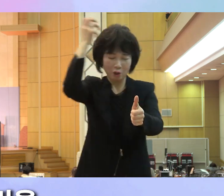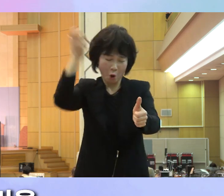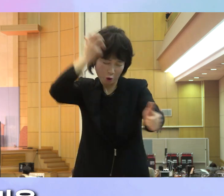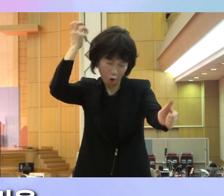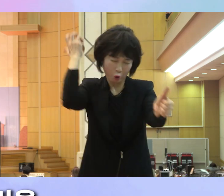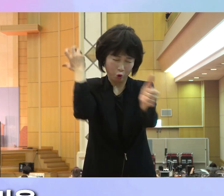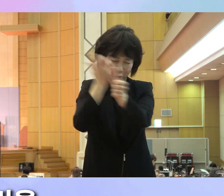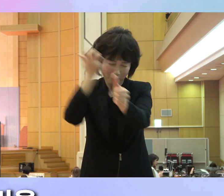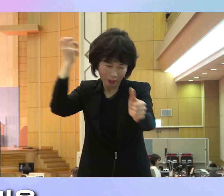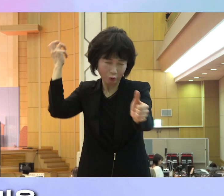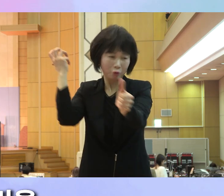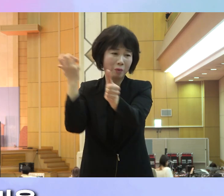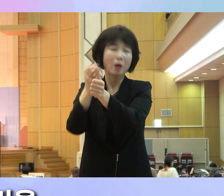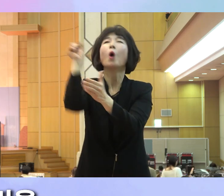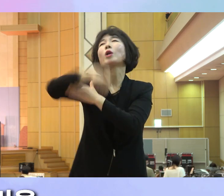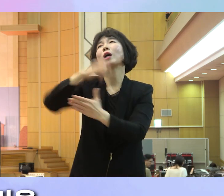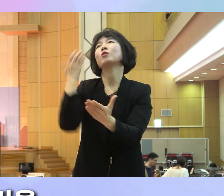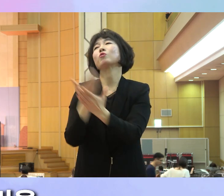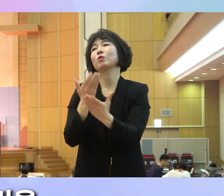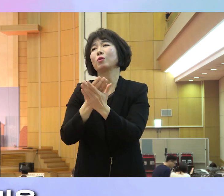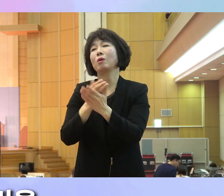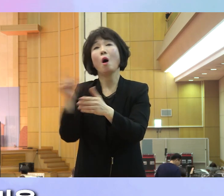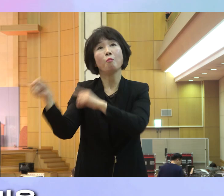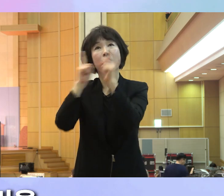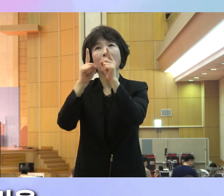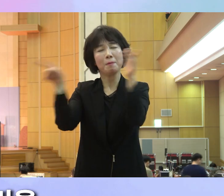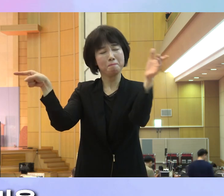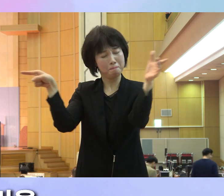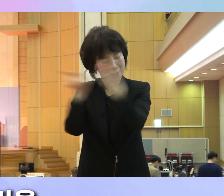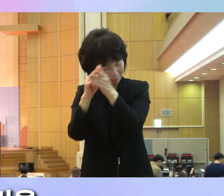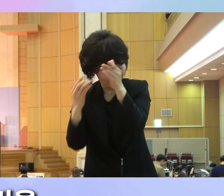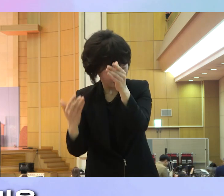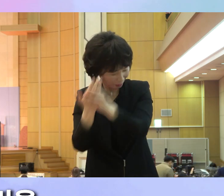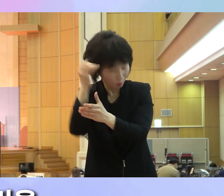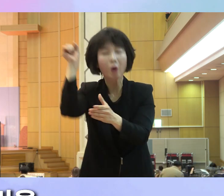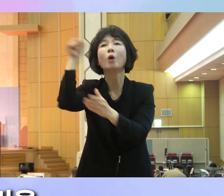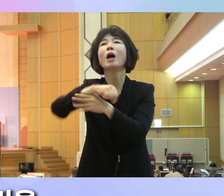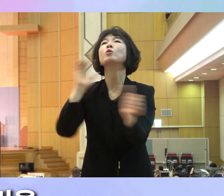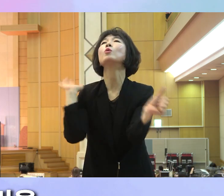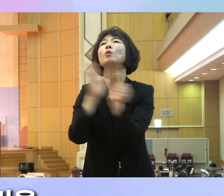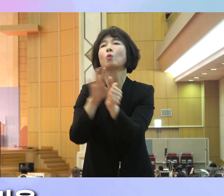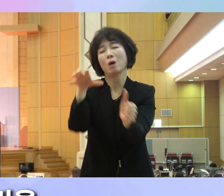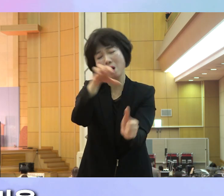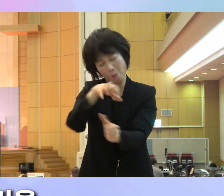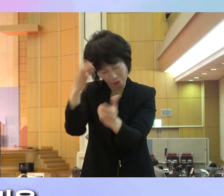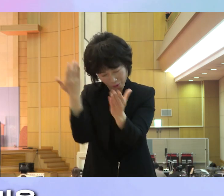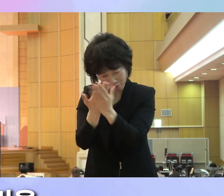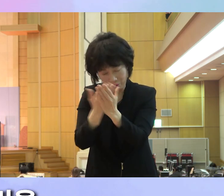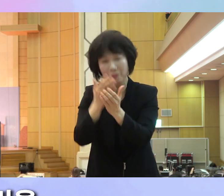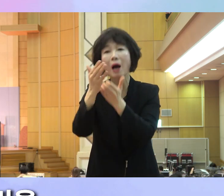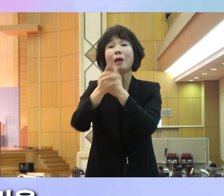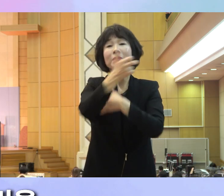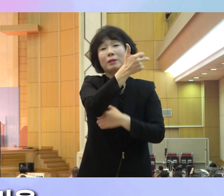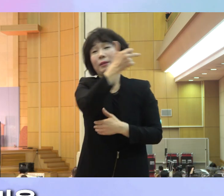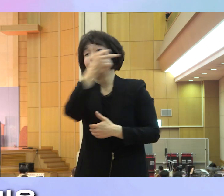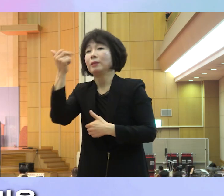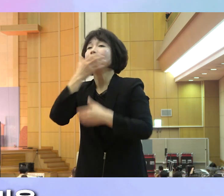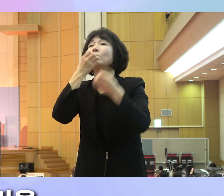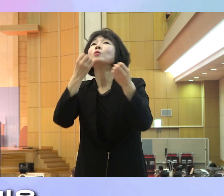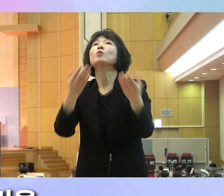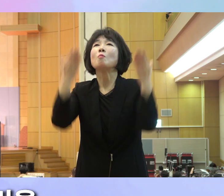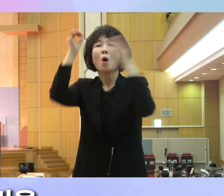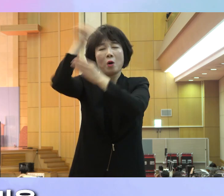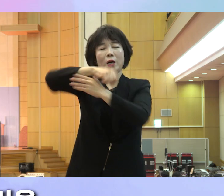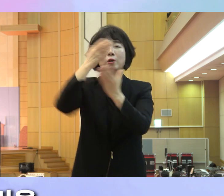되어지는 놀라운 주님의 능력과 은총이 함께하기를 원하옵나이다. 오늘 이 자리에 나오신 모든 분들에게 하나님의 크신 축복이